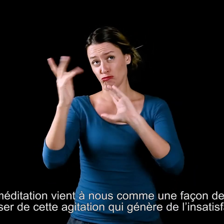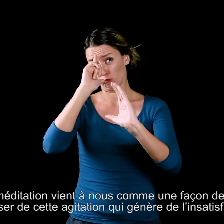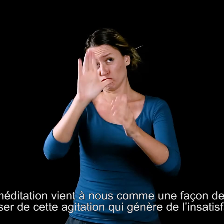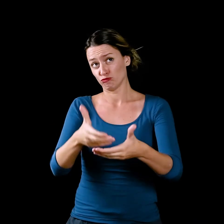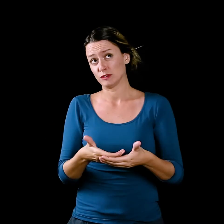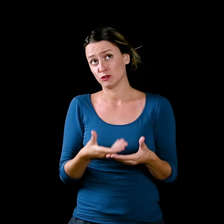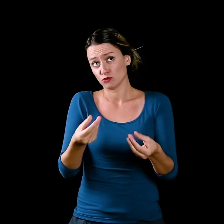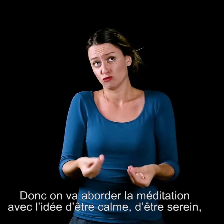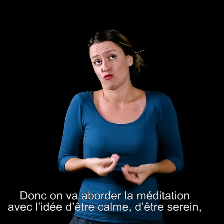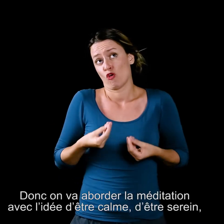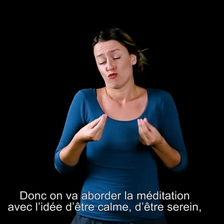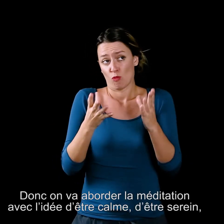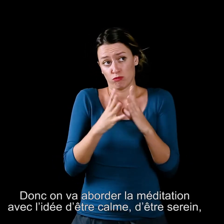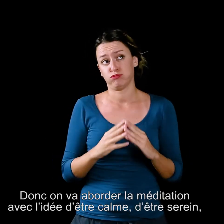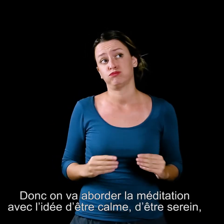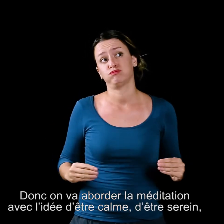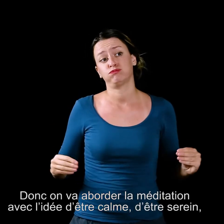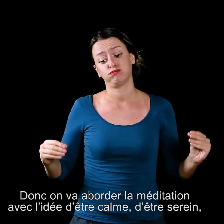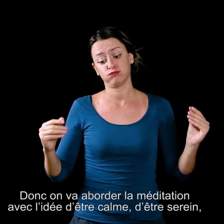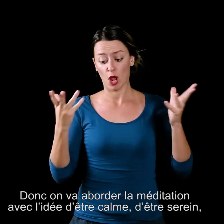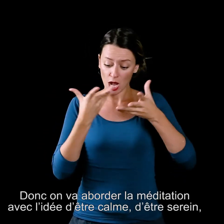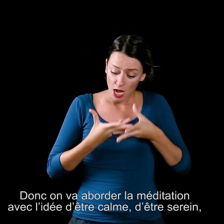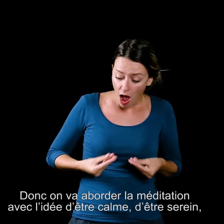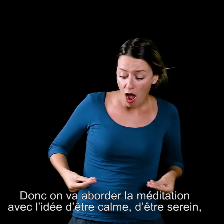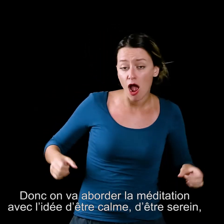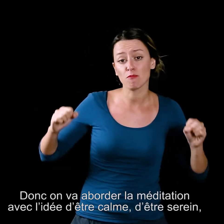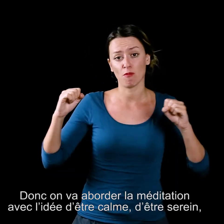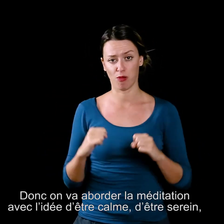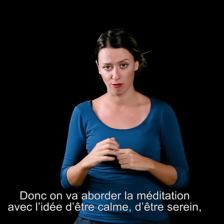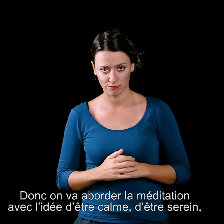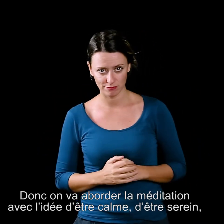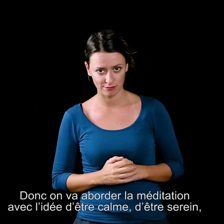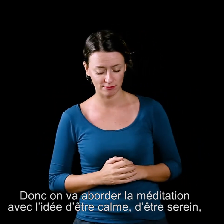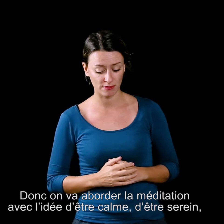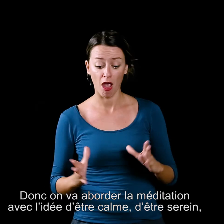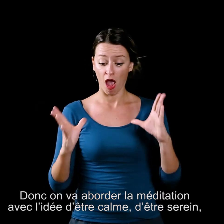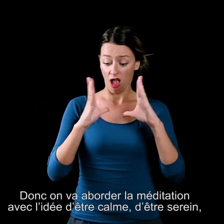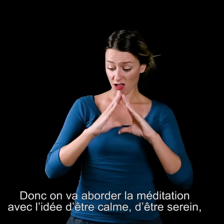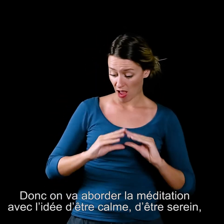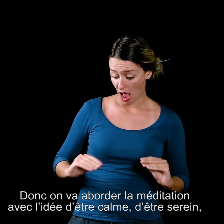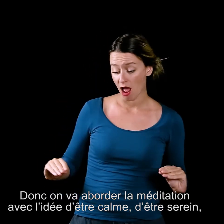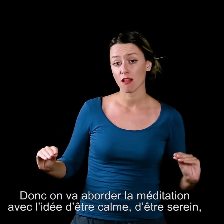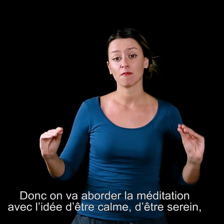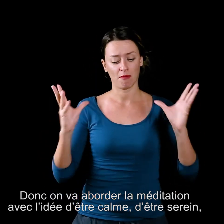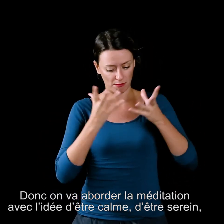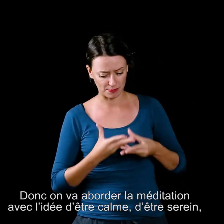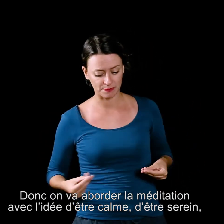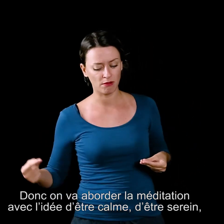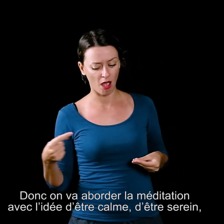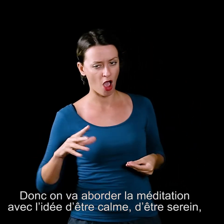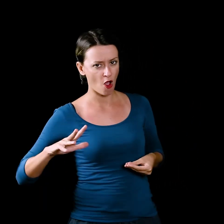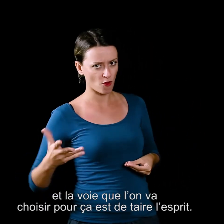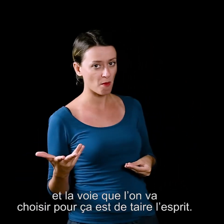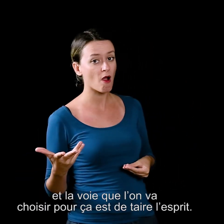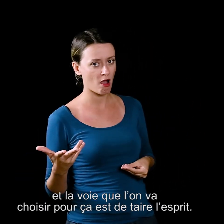l'insatisfaction. Donc on va aborder la méditation avec l'idée d'être calme, d'être